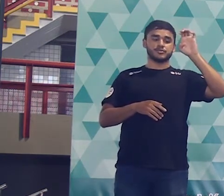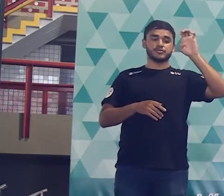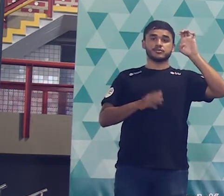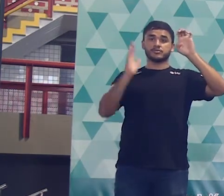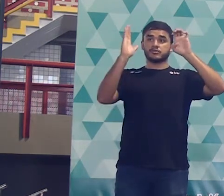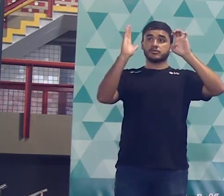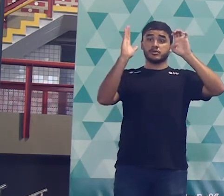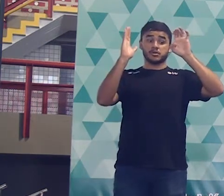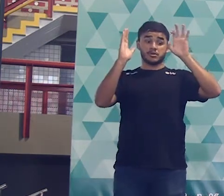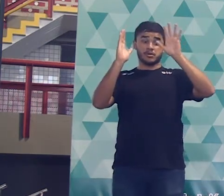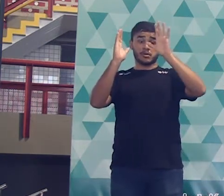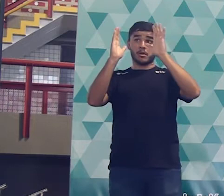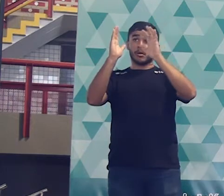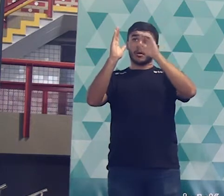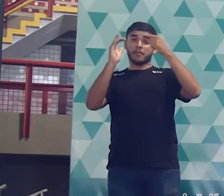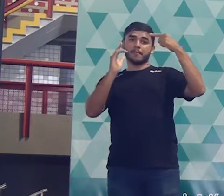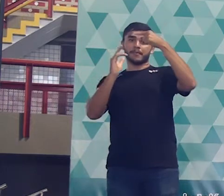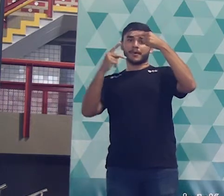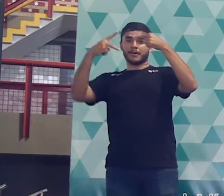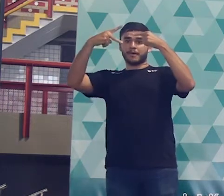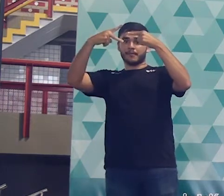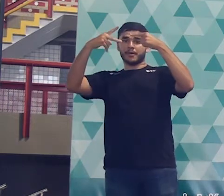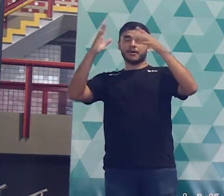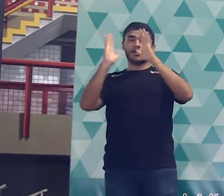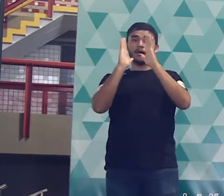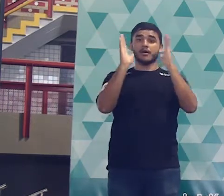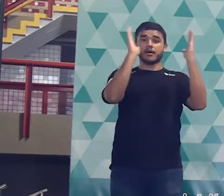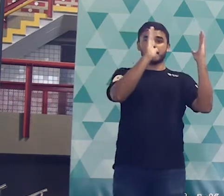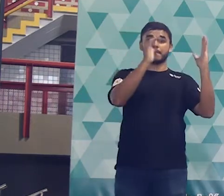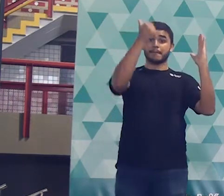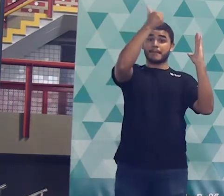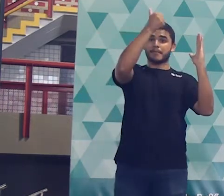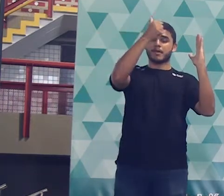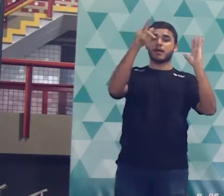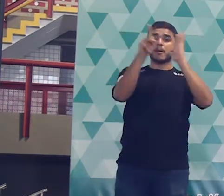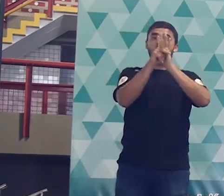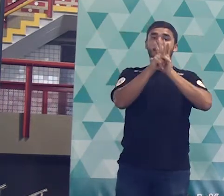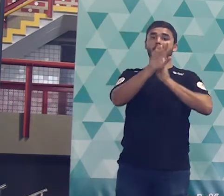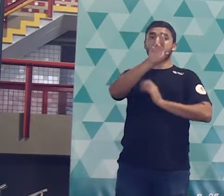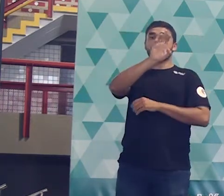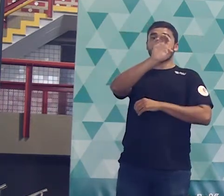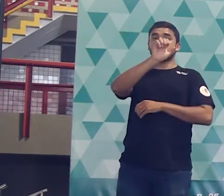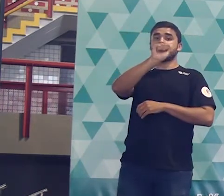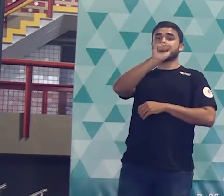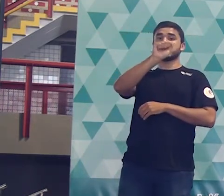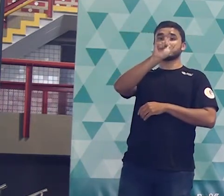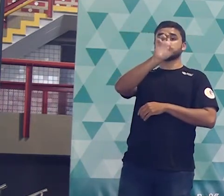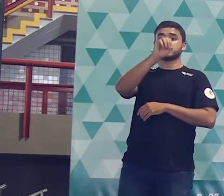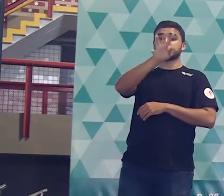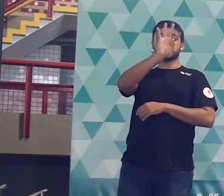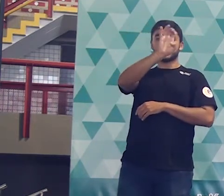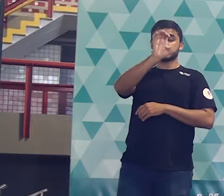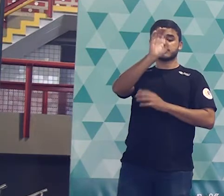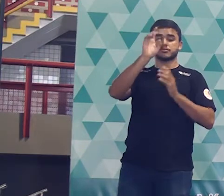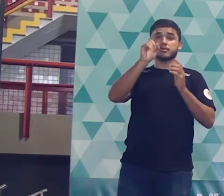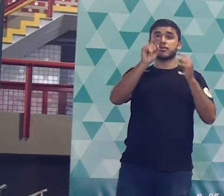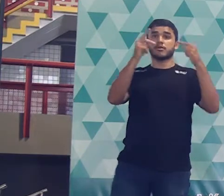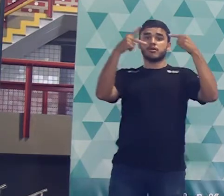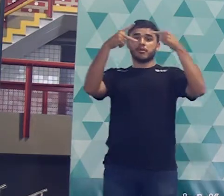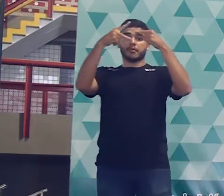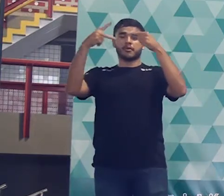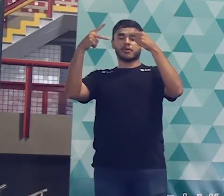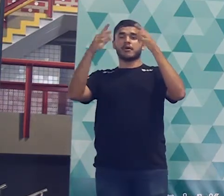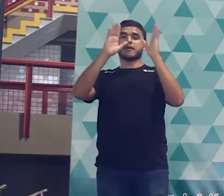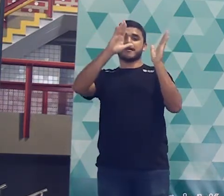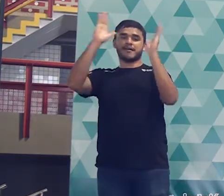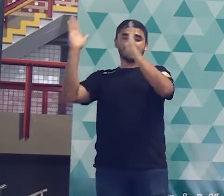pelo amor de Deus. De vez em quando, as provas tentam te confundir com essa representação. E olha como é que elas tentam te confundir. Tentam, mas